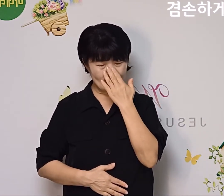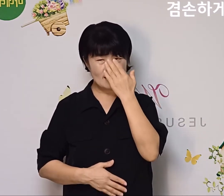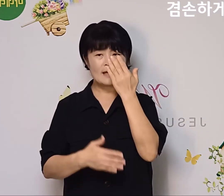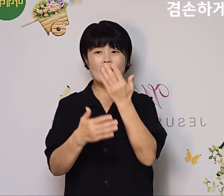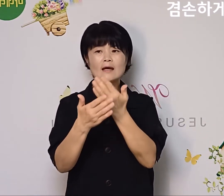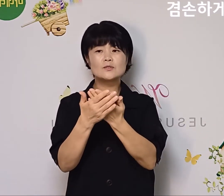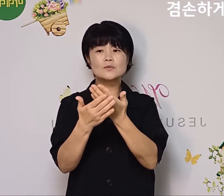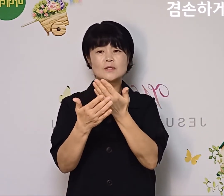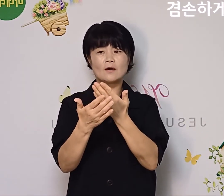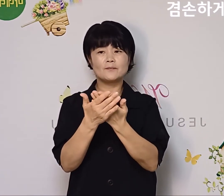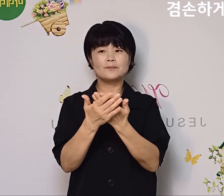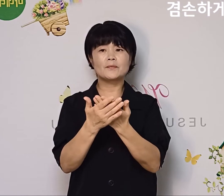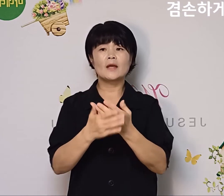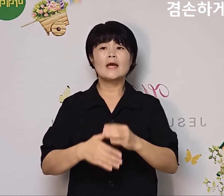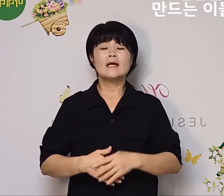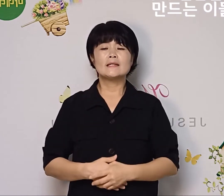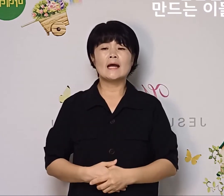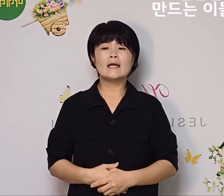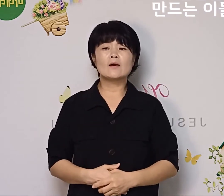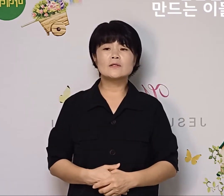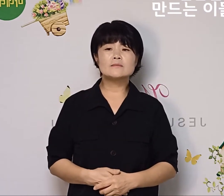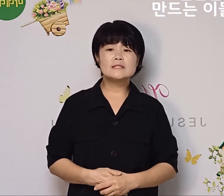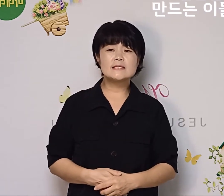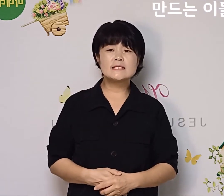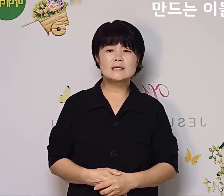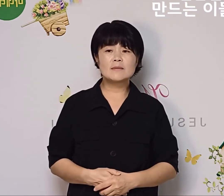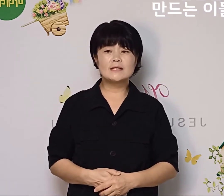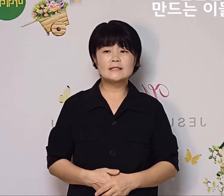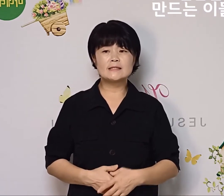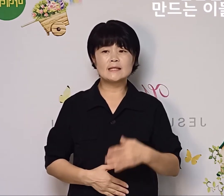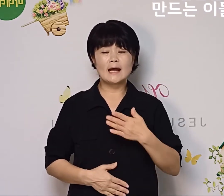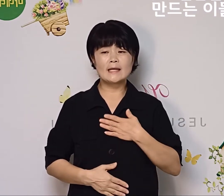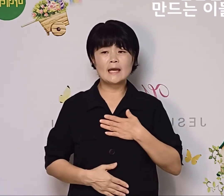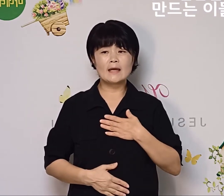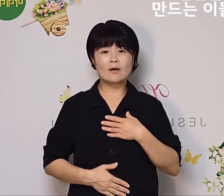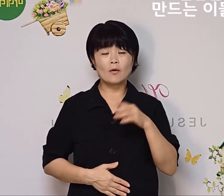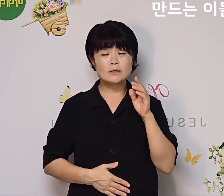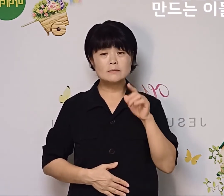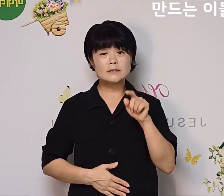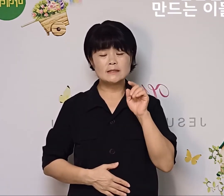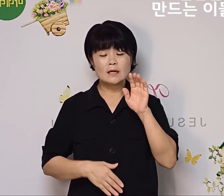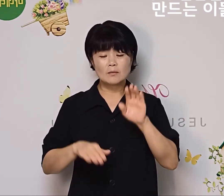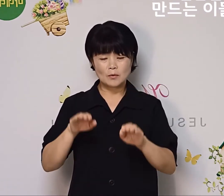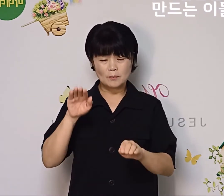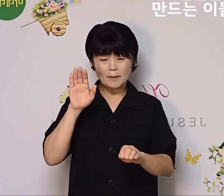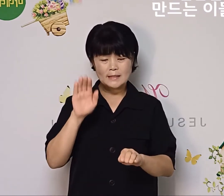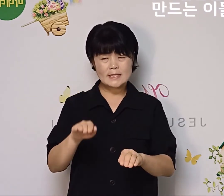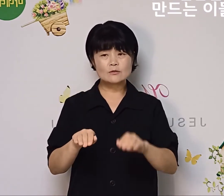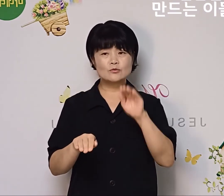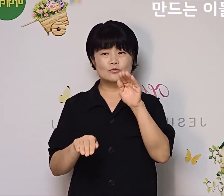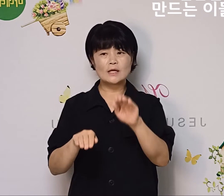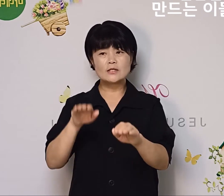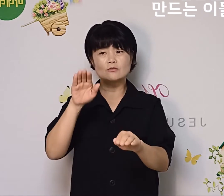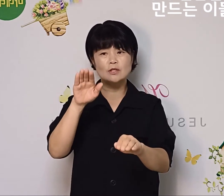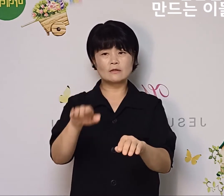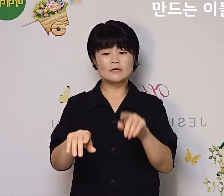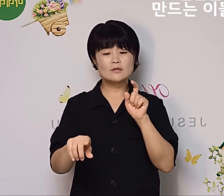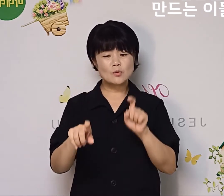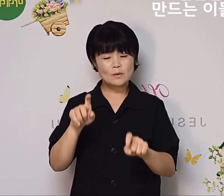겸손하게 하소서. 나의 걸음을 지치게 만드는 나의 걸음은 뭐 발자국으로 하셔도 되고요.